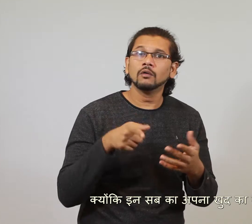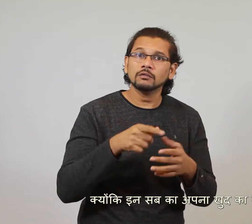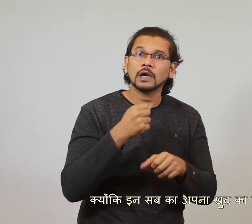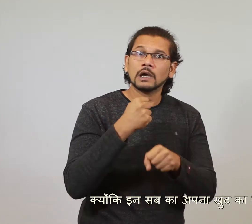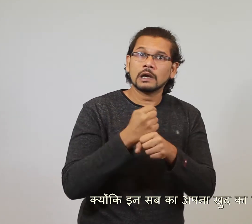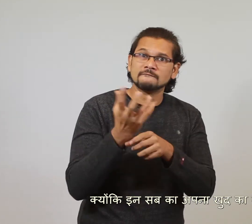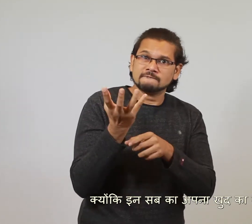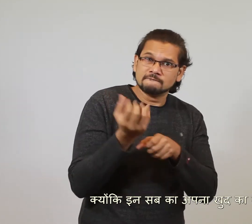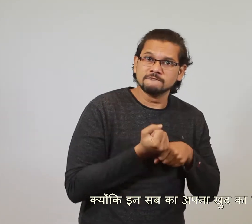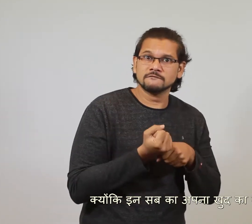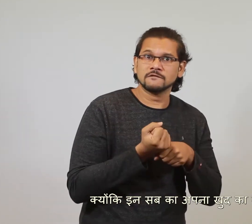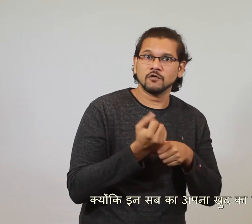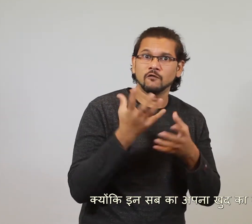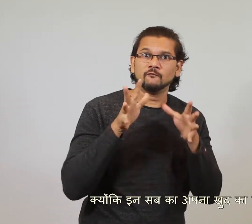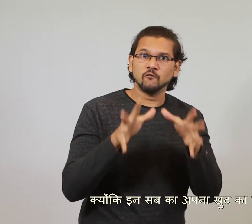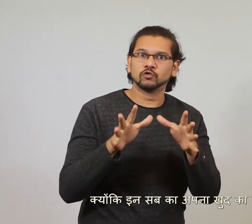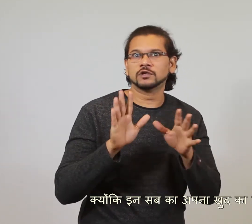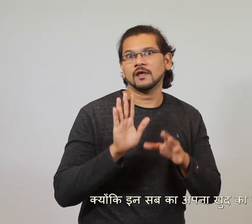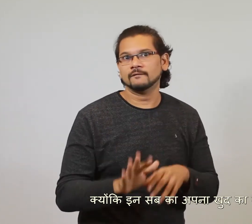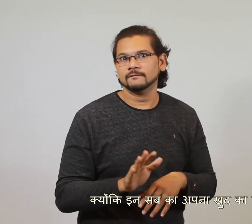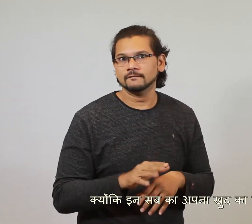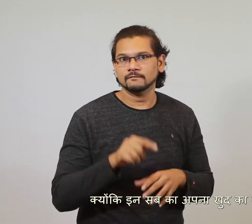क्योंकि इन सब का अपना खुद का गुरत्वबल है